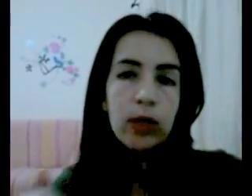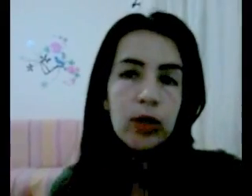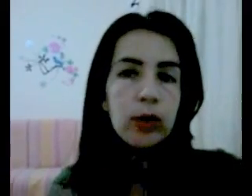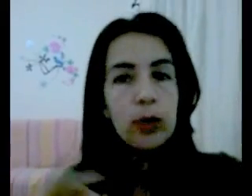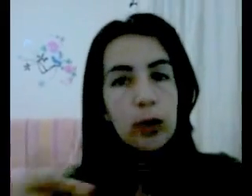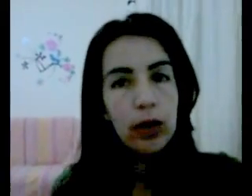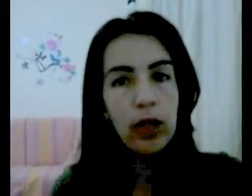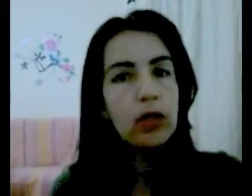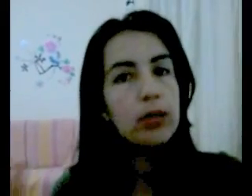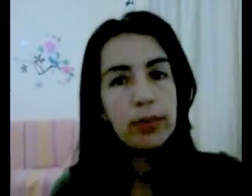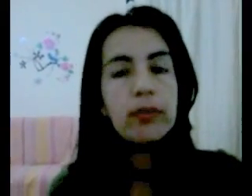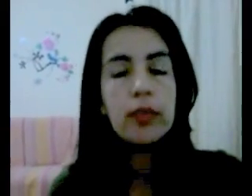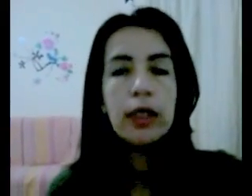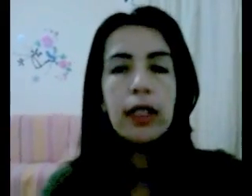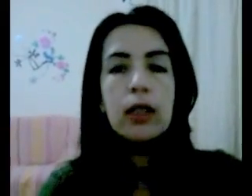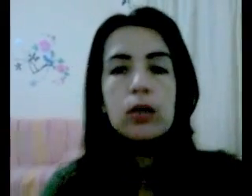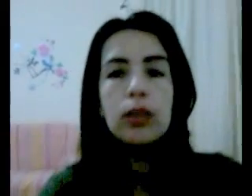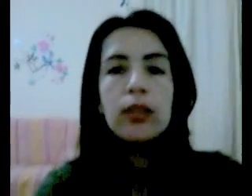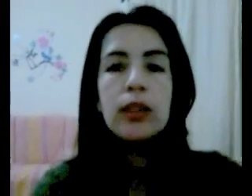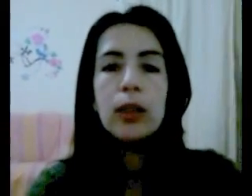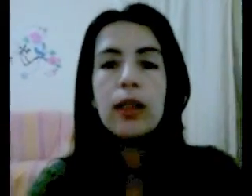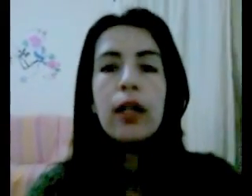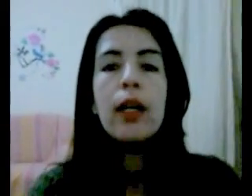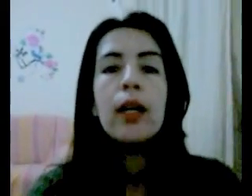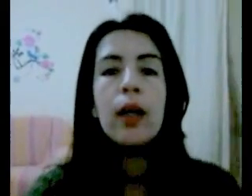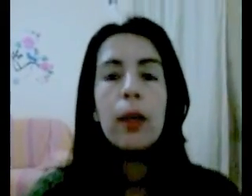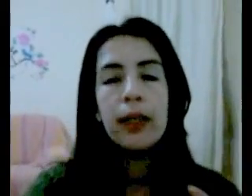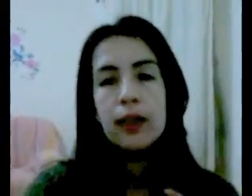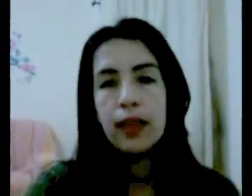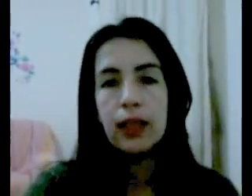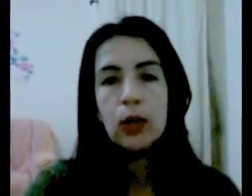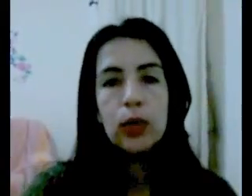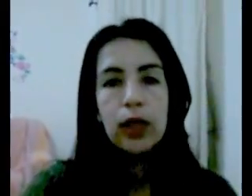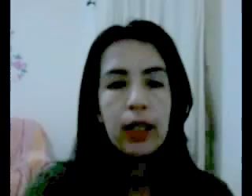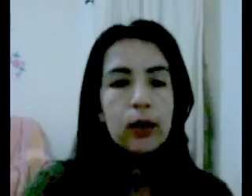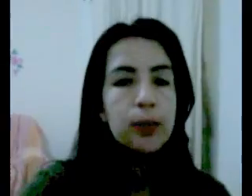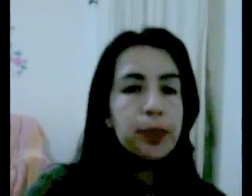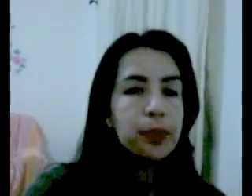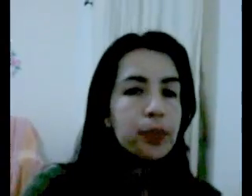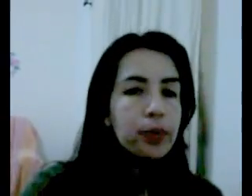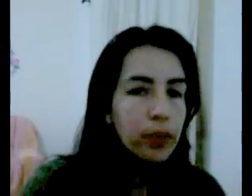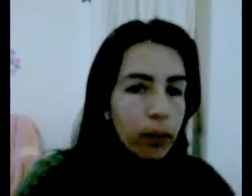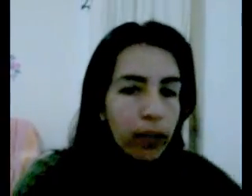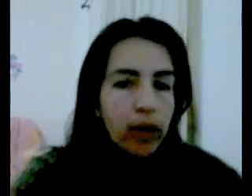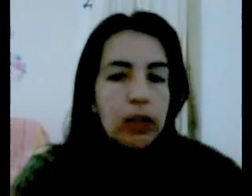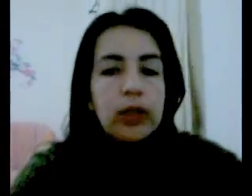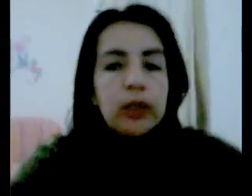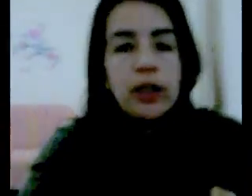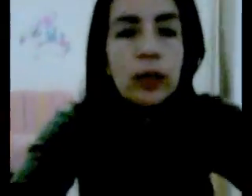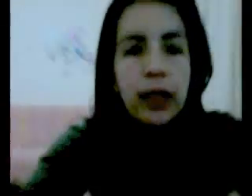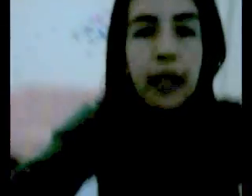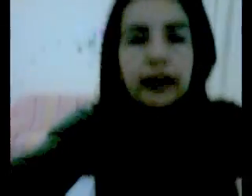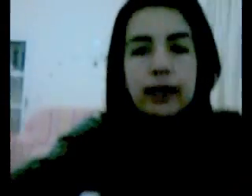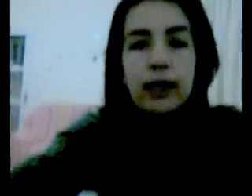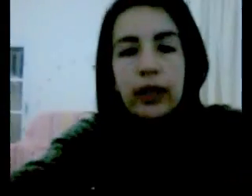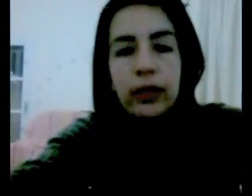tomava anticoncepcional, né, não dava espinha. Mas, caso contrário, deixa eu ver se eu consigo parar esse celular